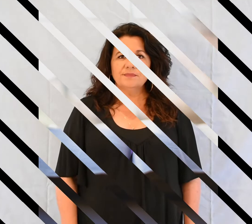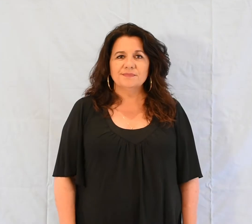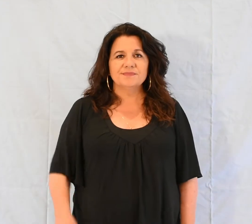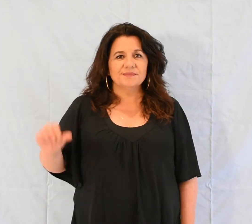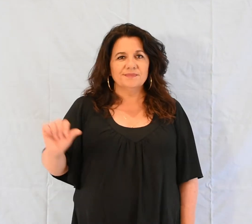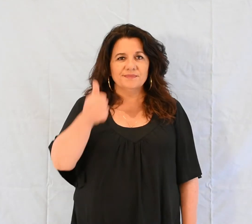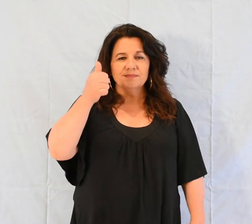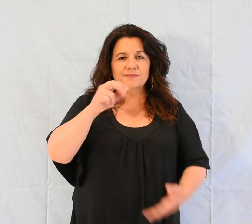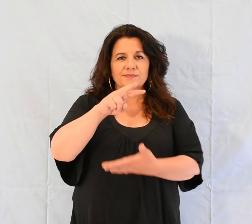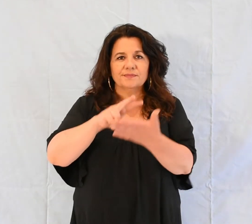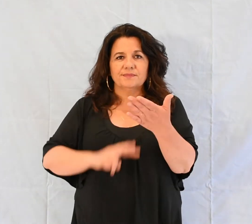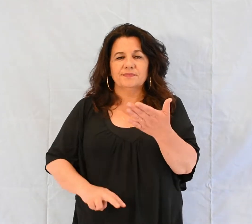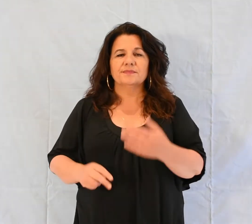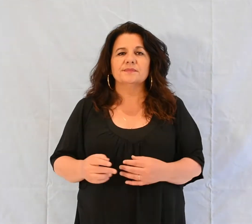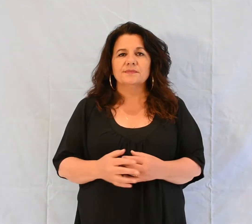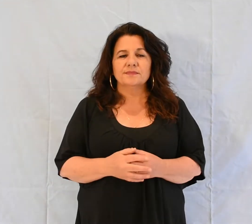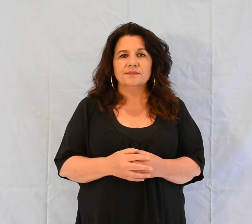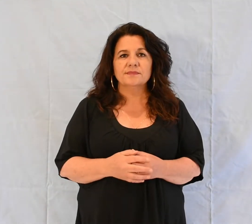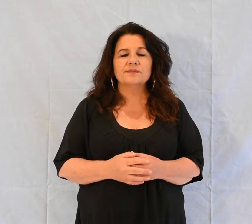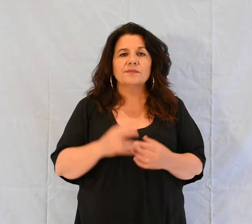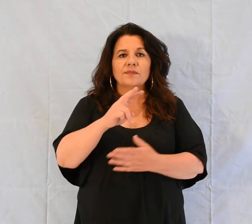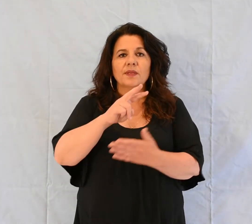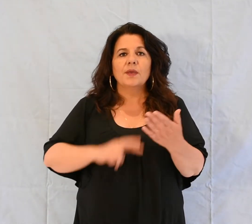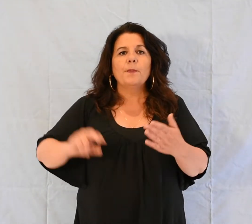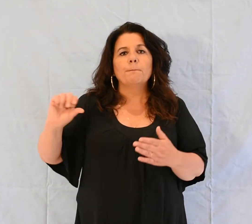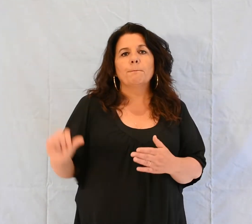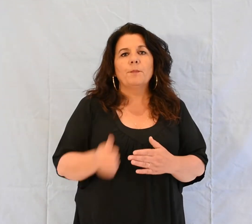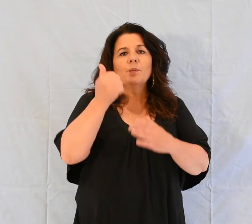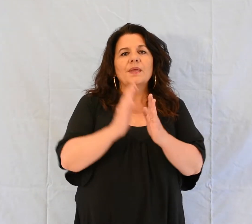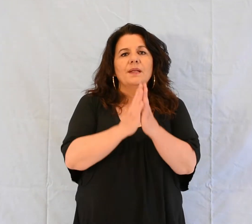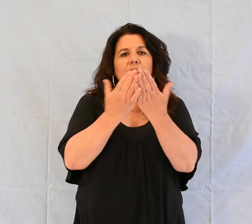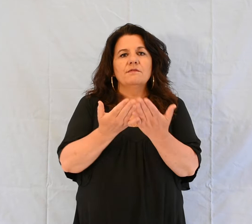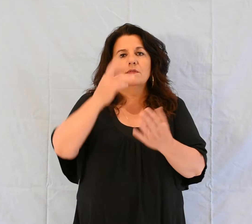Première lecture. Lecture du premier livre des rois.